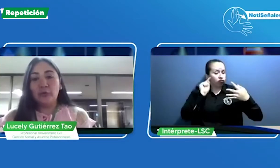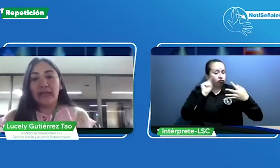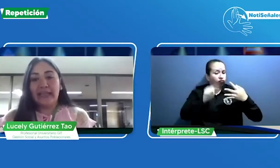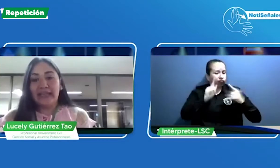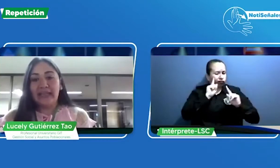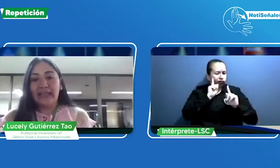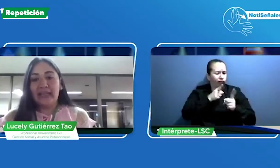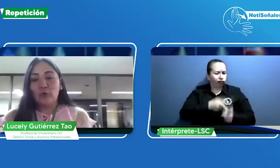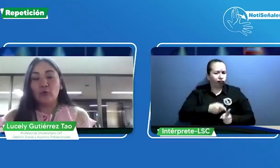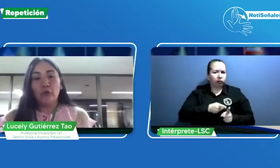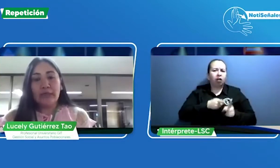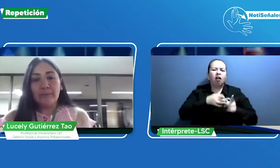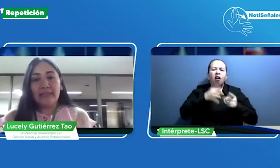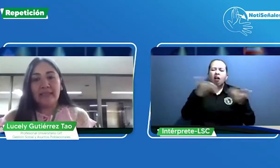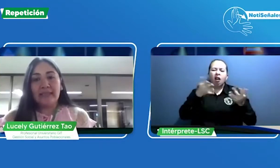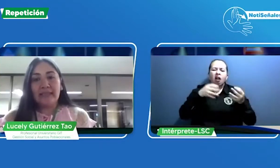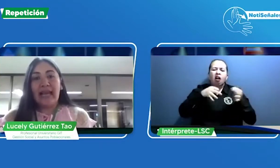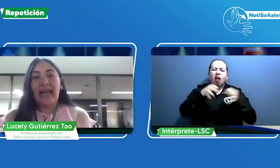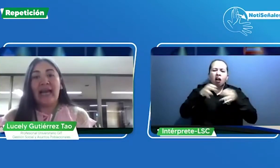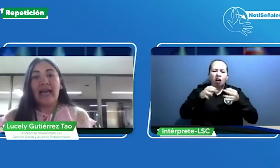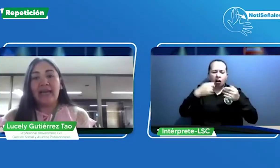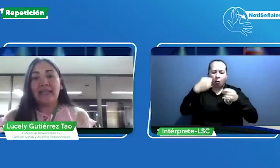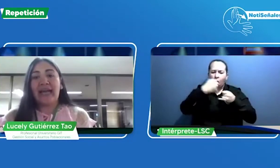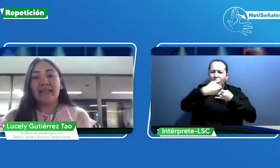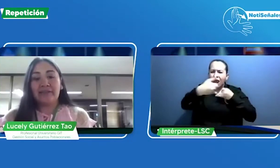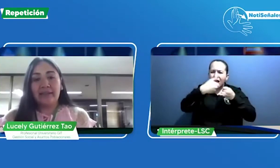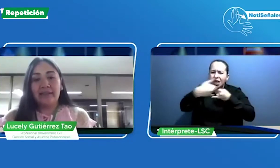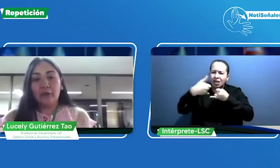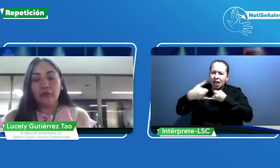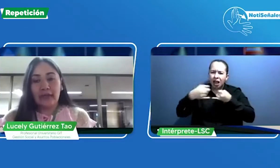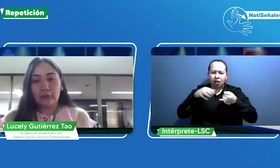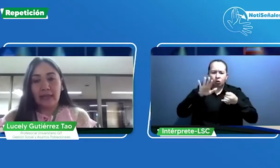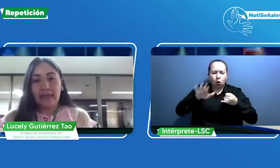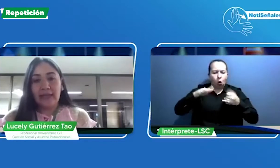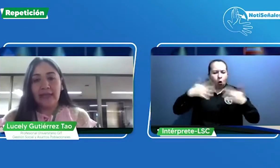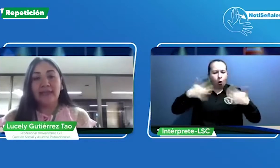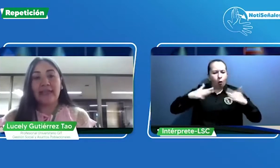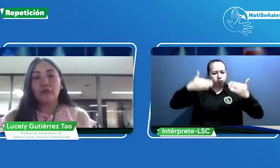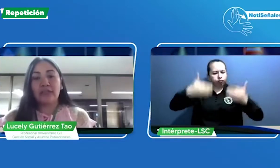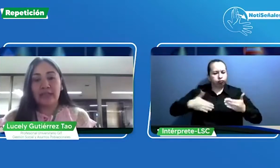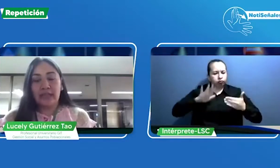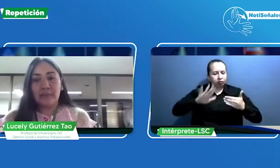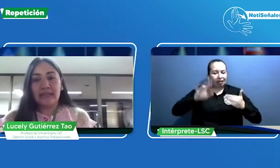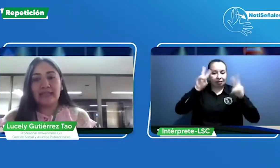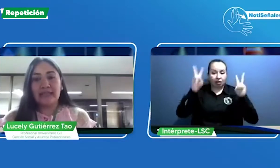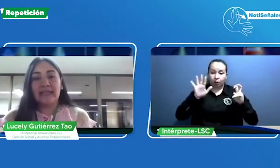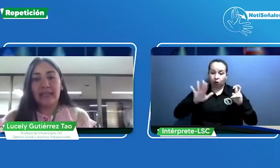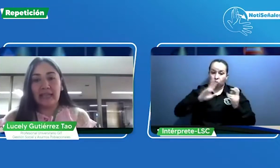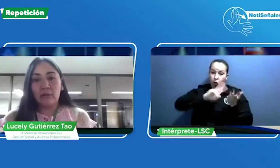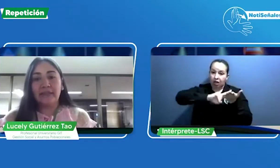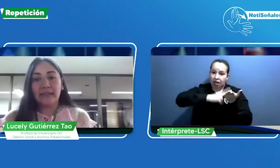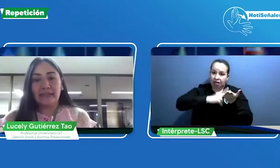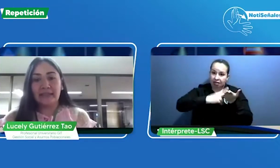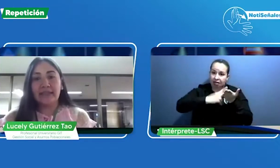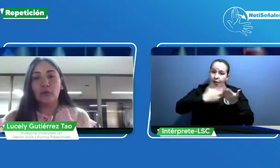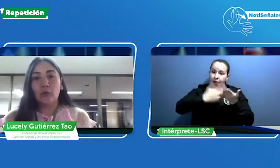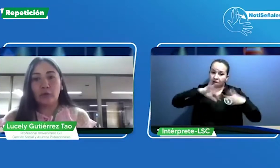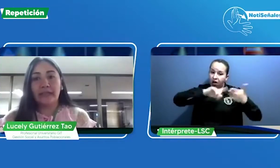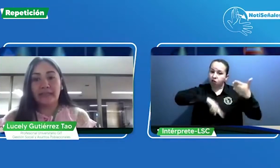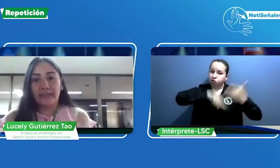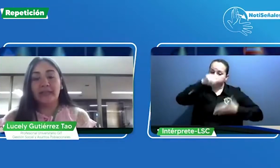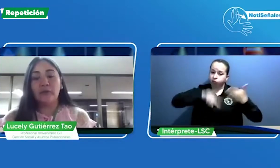dan una línea, unos límites a la actividad contractual de los intérpretes de lengua de